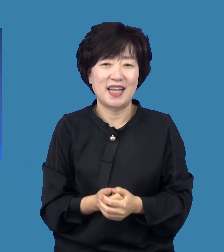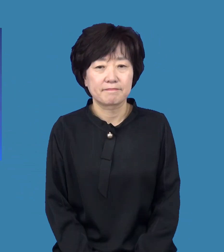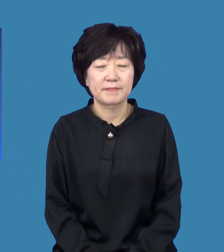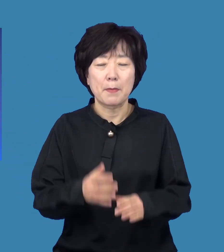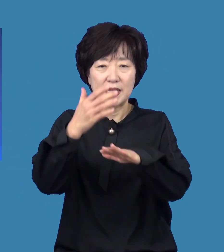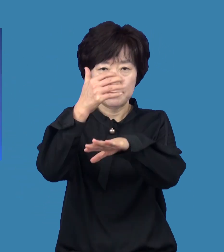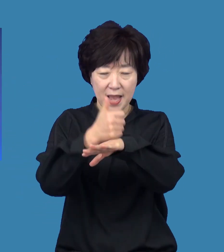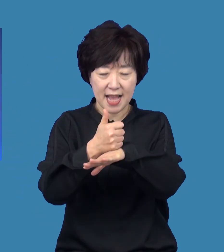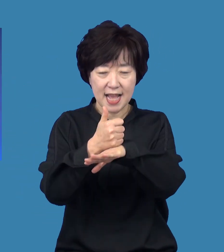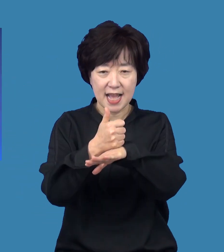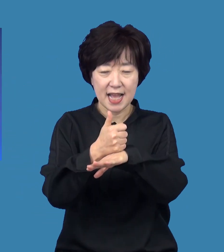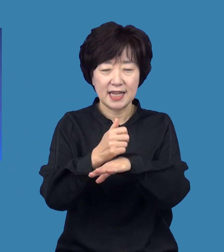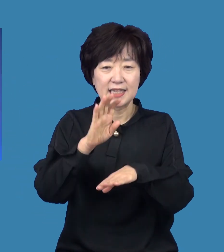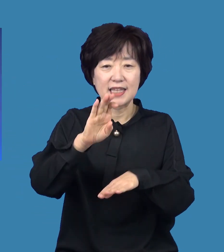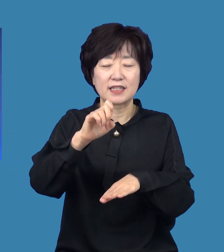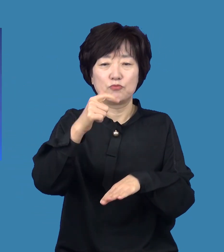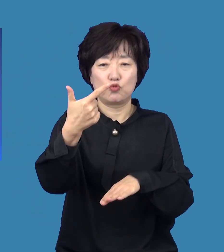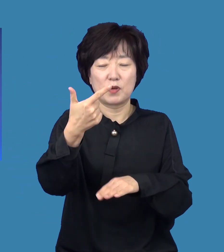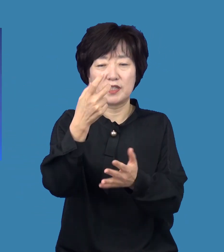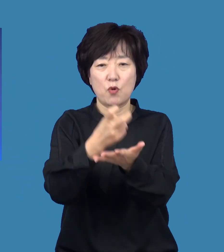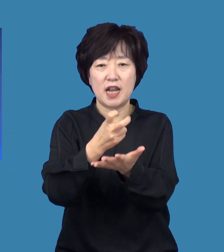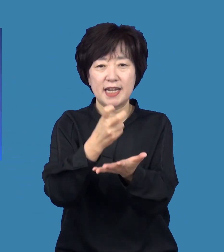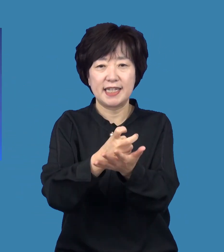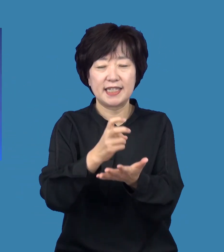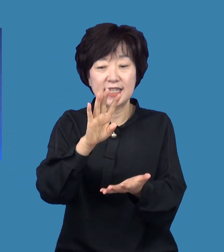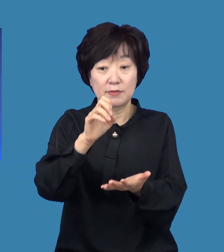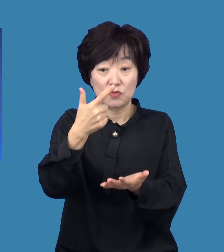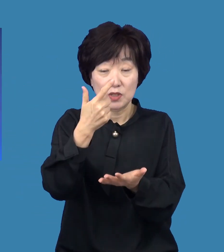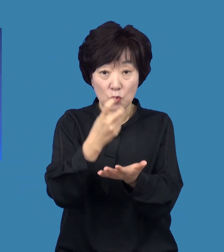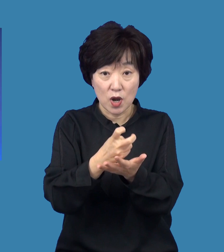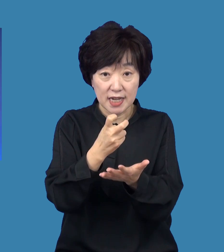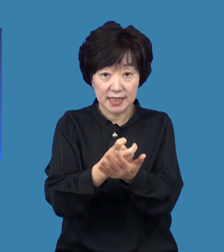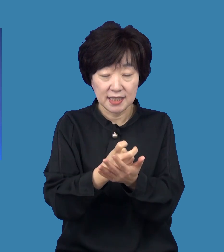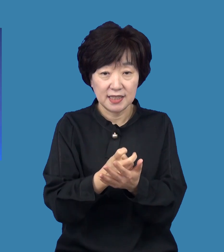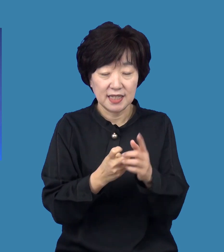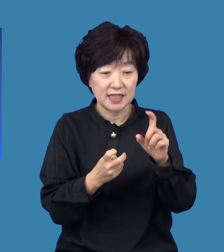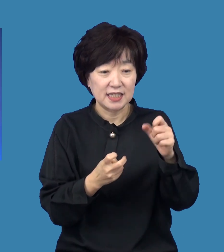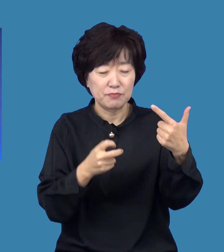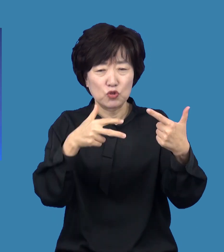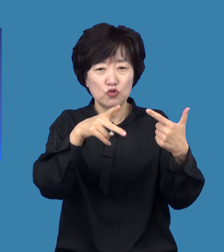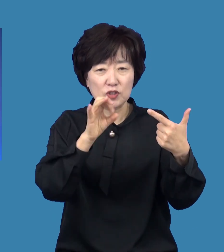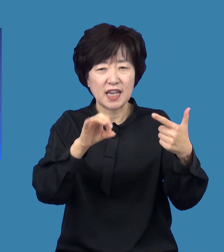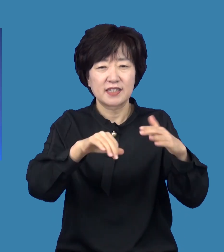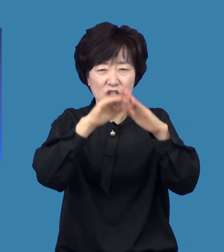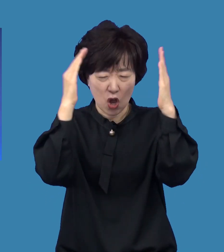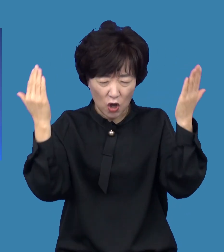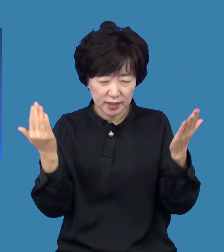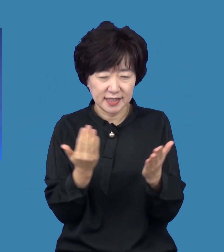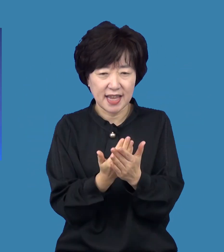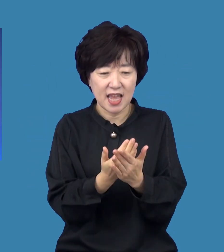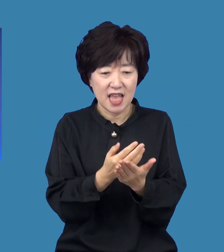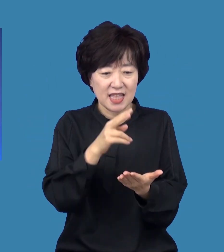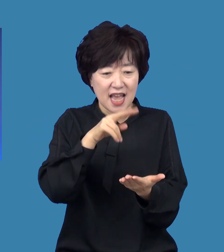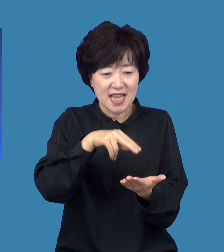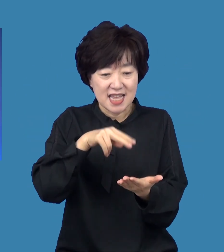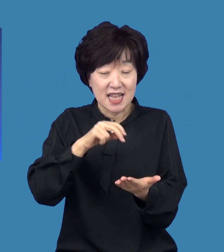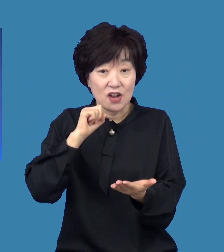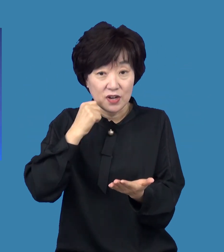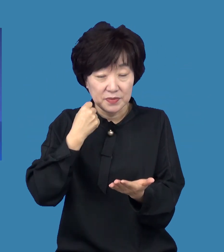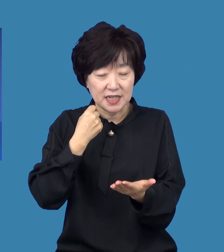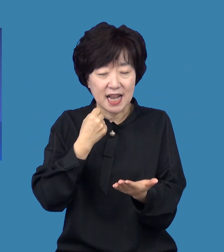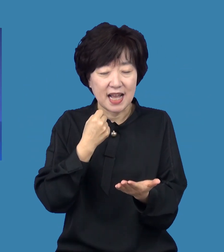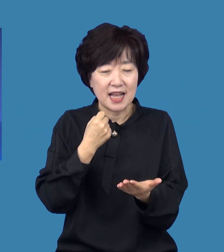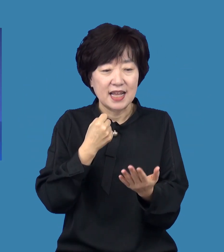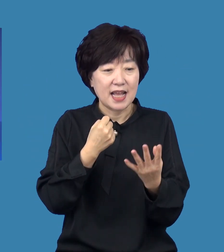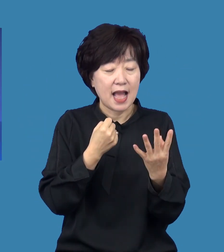마지막 46번째 원리입니다. 46번째 원리는 16장 전체인데요. 16장 전체를 다 읽을 수는 없으니까 앞에 4절만